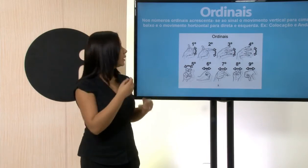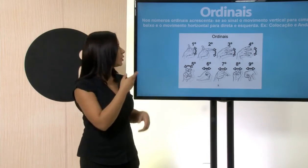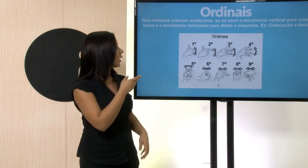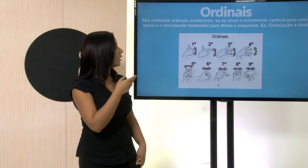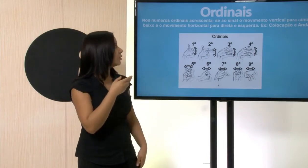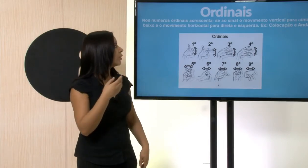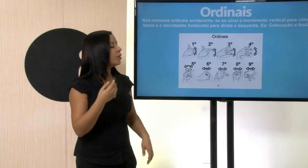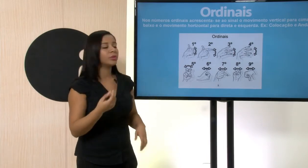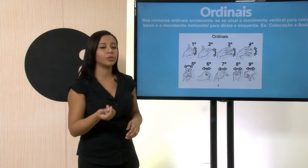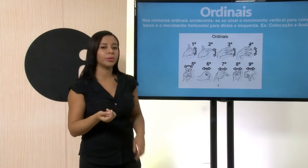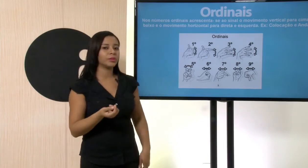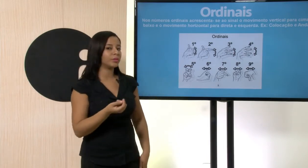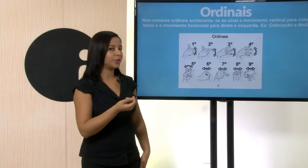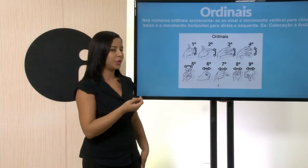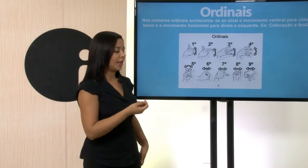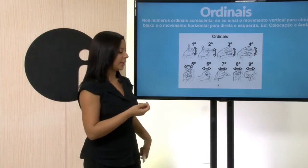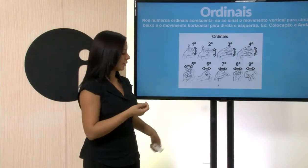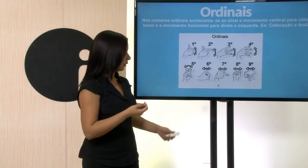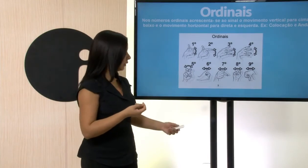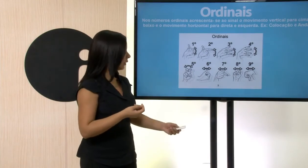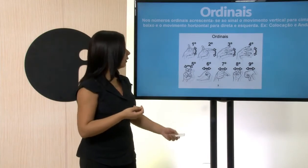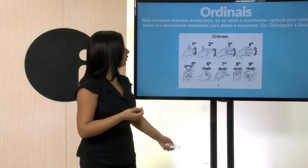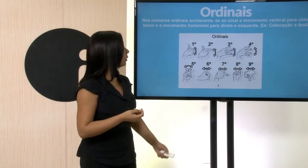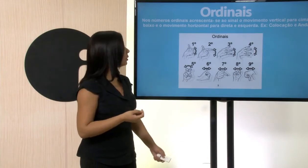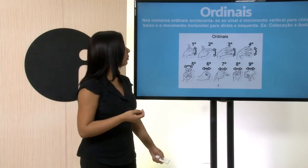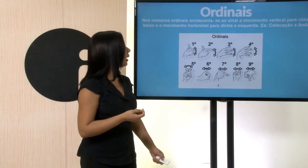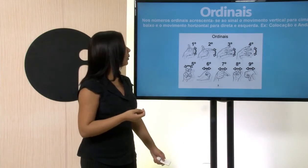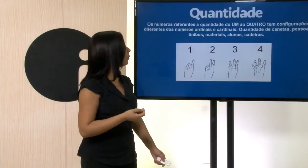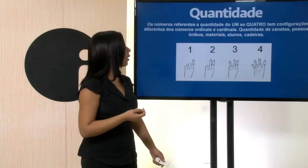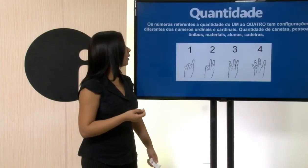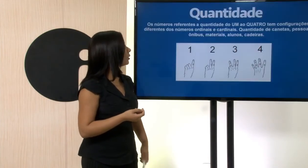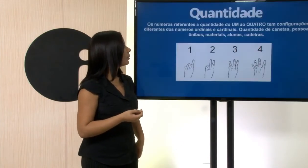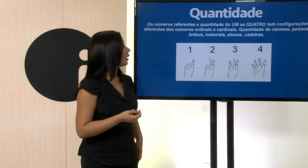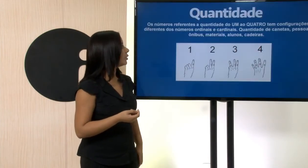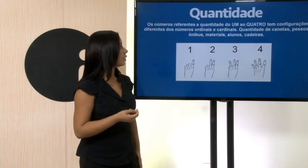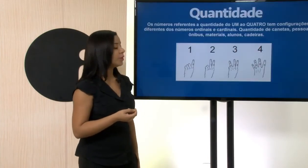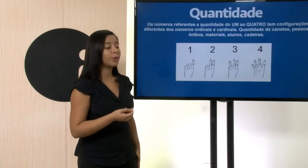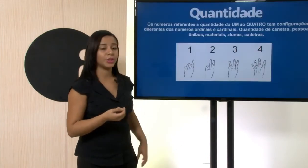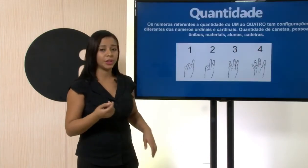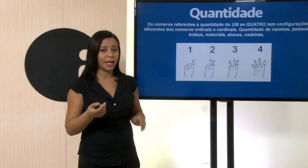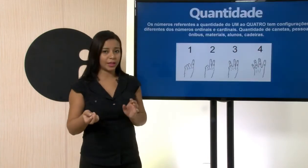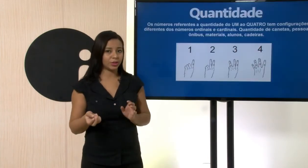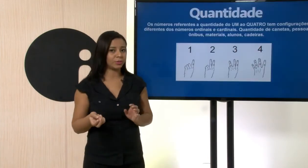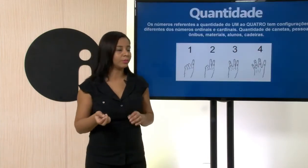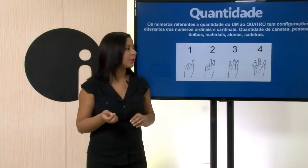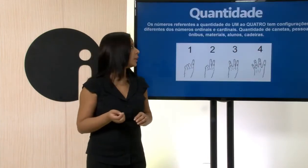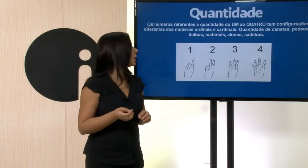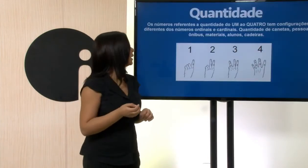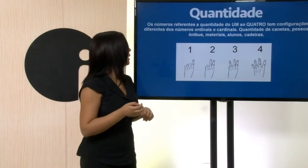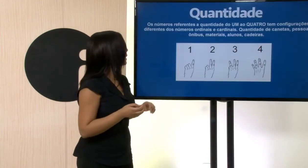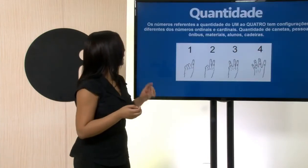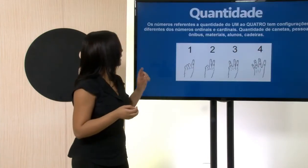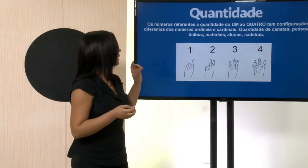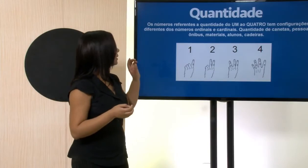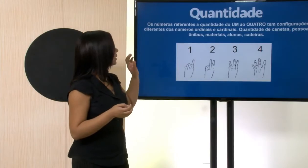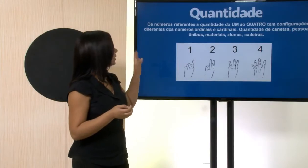neste caso, os números ordinais. Vamos para o próximo, que é o de quantidade. Eles